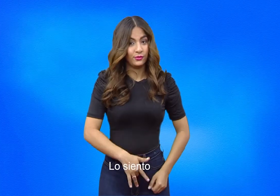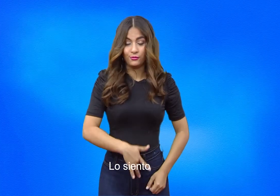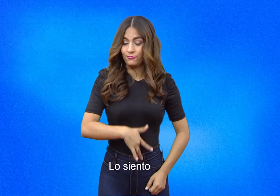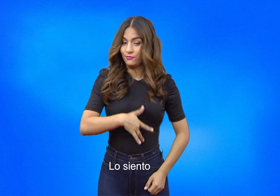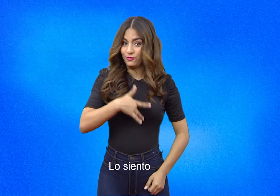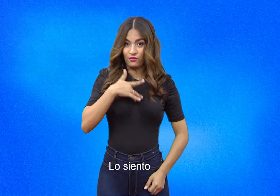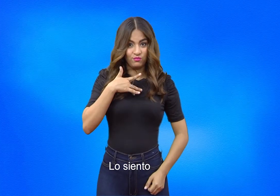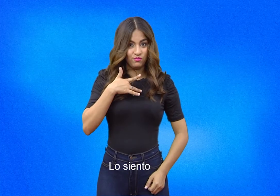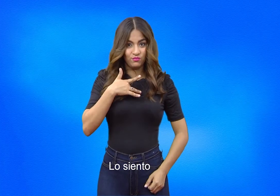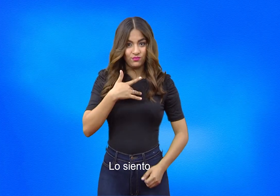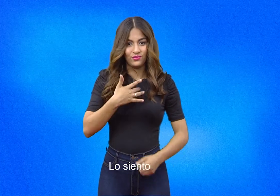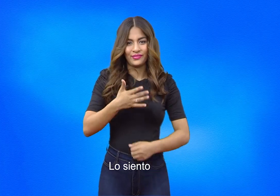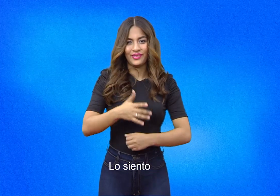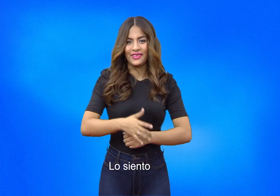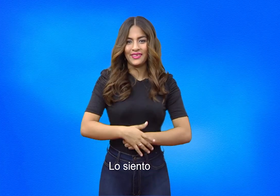Lo siento.